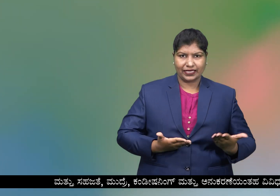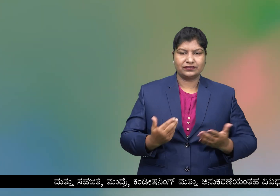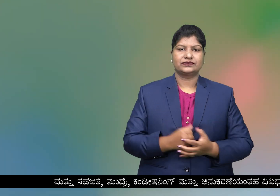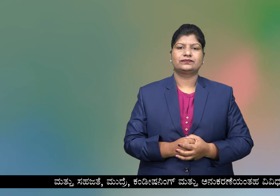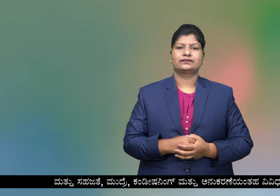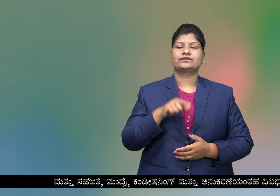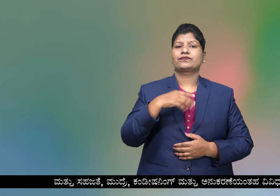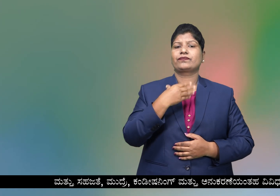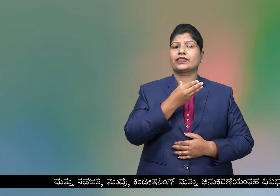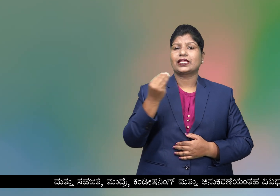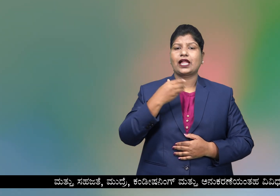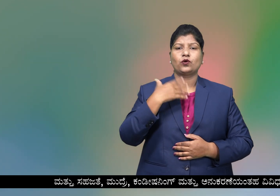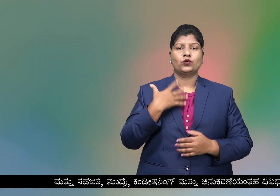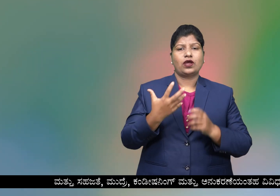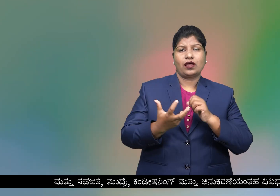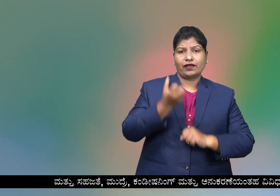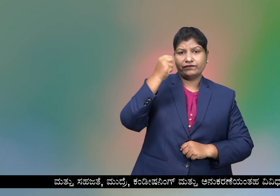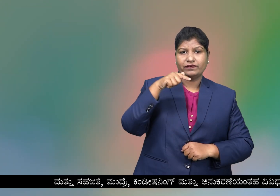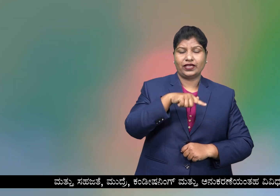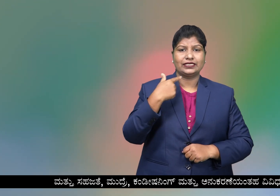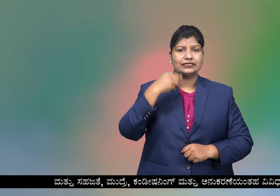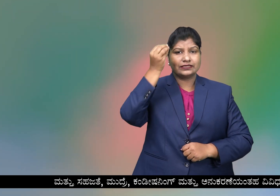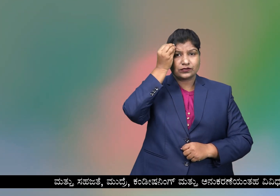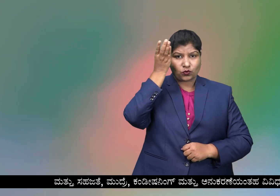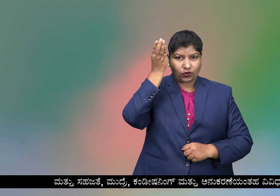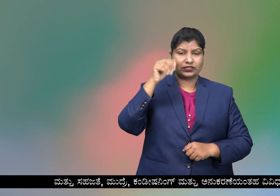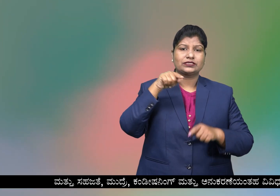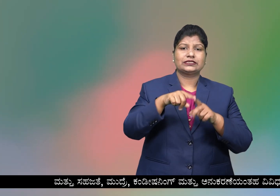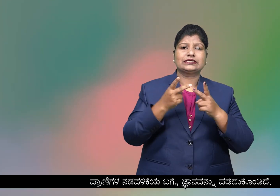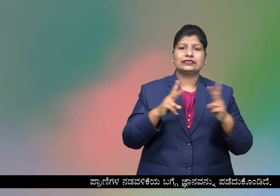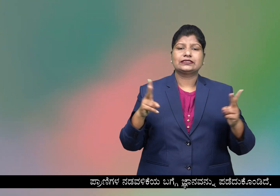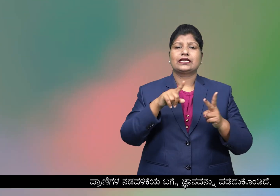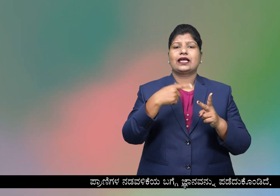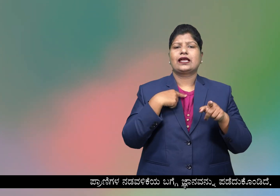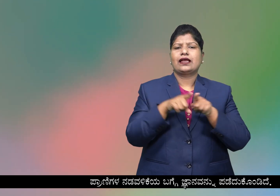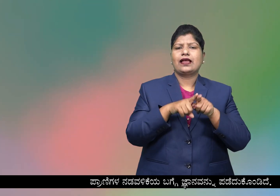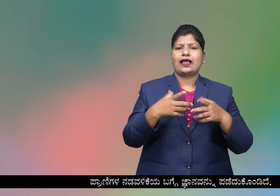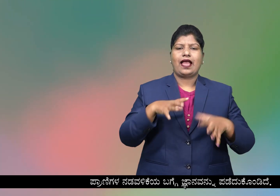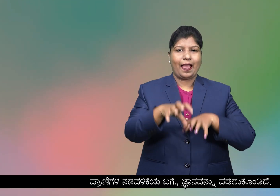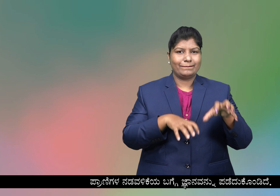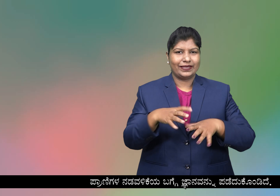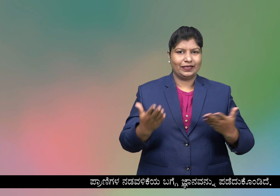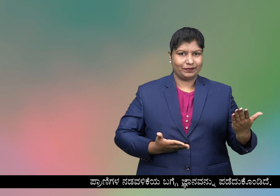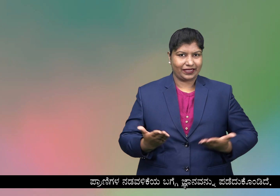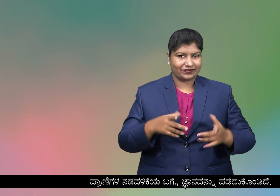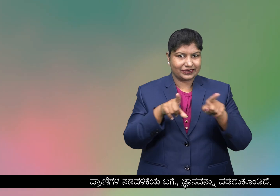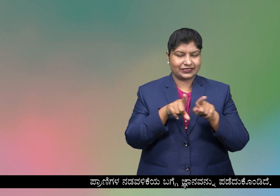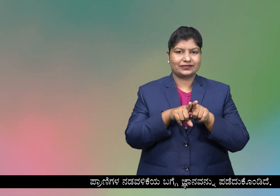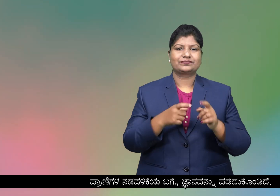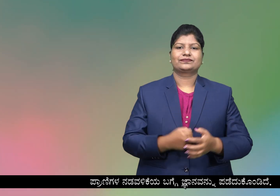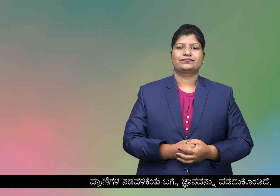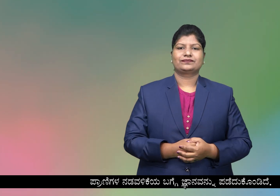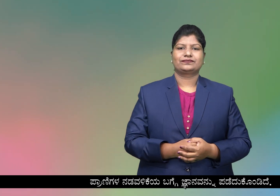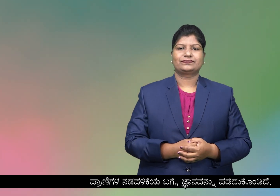ಮತ್ತು ಸಹಜತೆ, ಮುದ್ರೆ, ಕಂಡೀಷನಿಂಗ್ ಮತ್ತು ಅನುಕರಣೆಯಂತಹ ವಿವಿಧ ರೀತಿಯ ಪ್ರಾಣಿಗಳ ನಡವಳಿಕೆಯ ಬಗ್ಗೆ ಜ್ಞಾನವನ್ನ